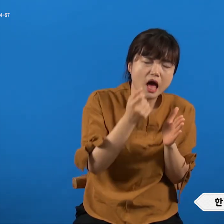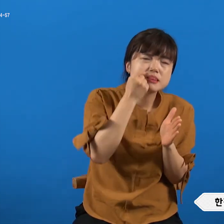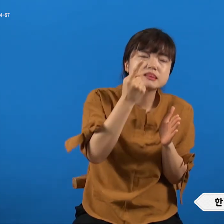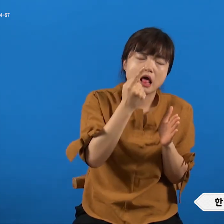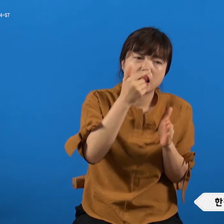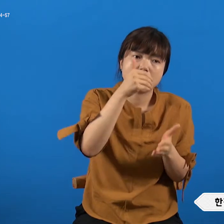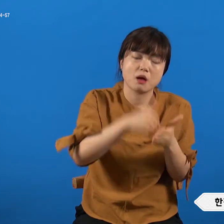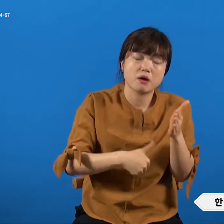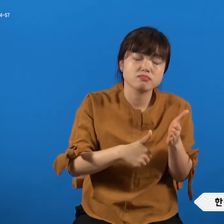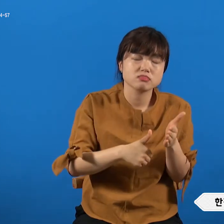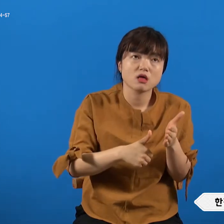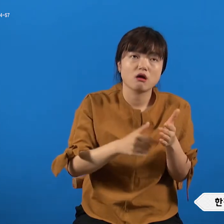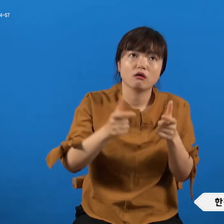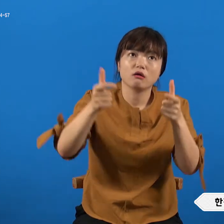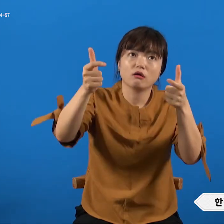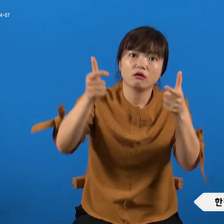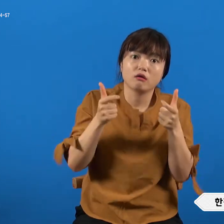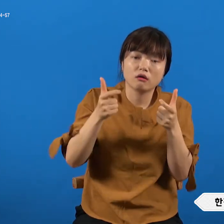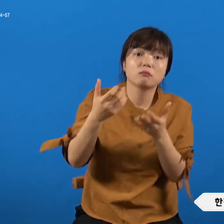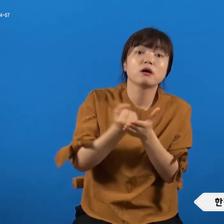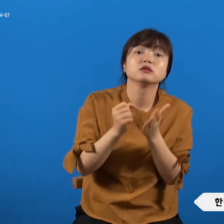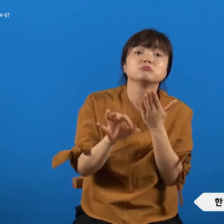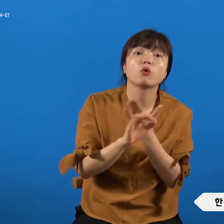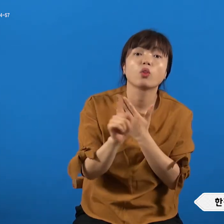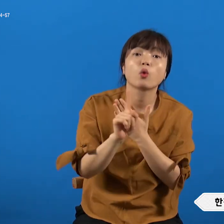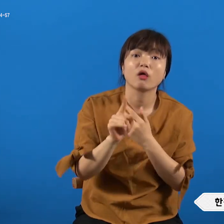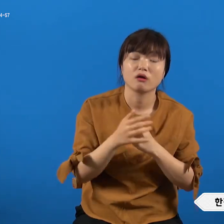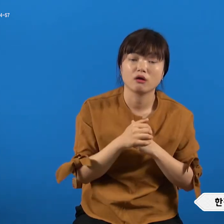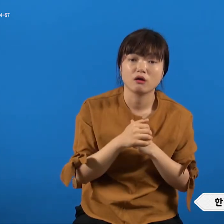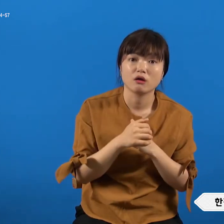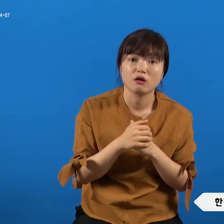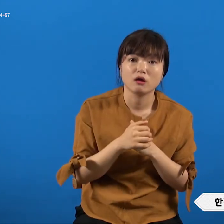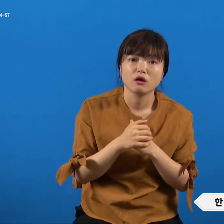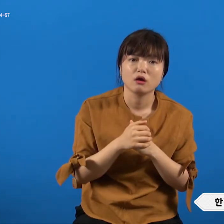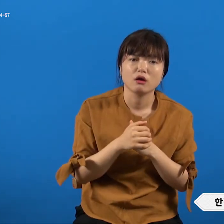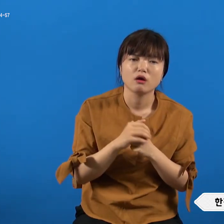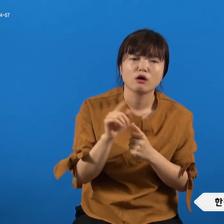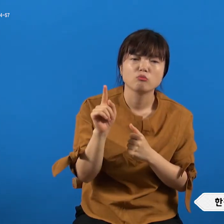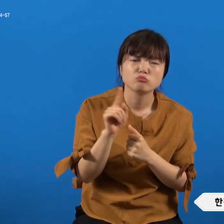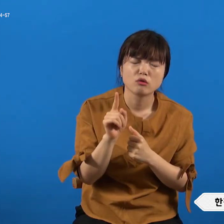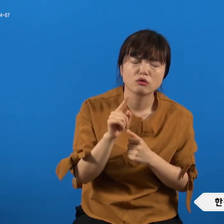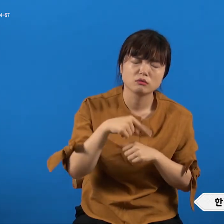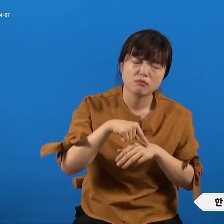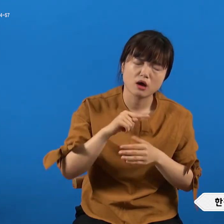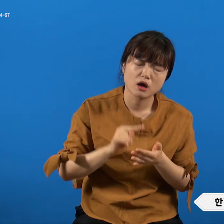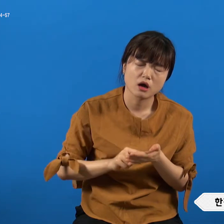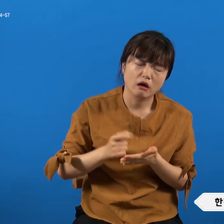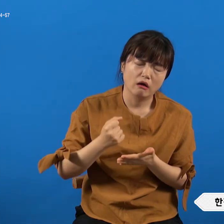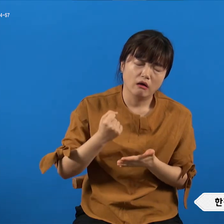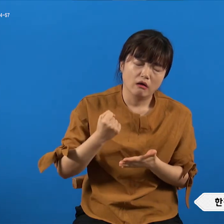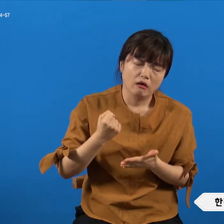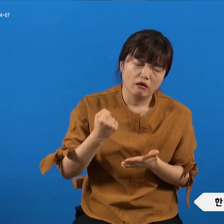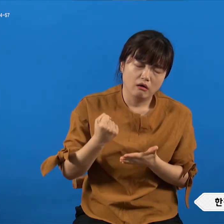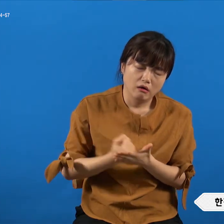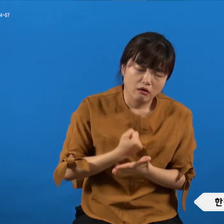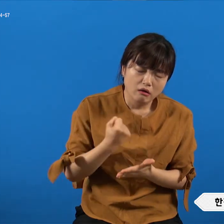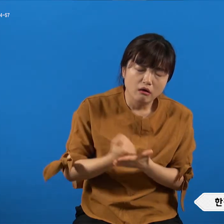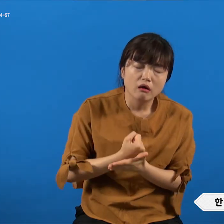한 달밖에 못 산다, 시한부를 선고받는다면 무엇이 제일 가슴에 한이 되어서